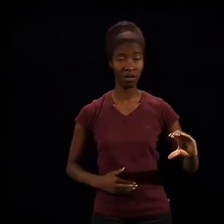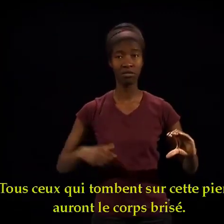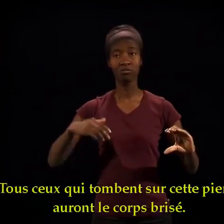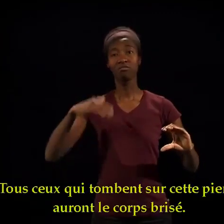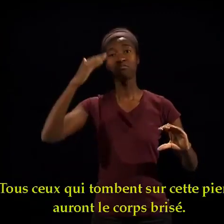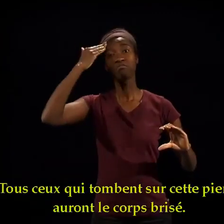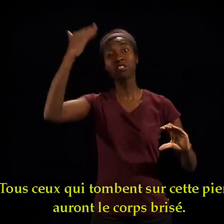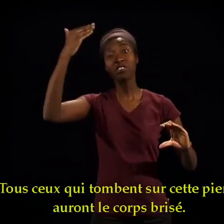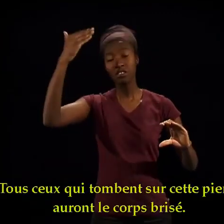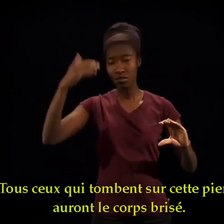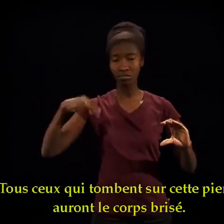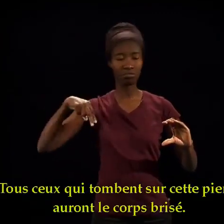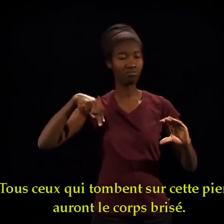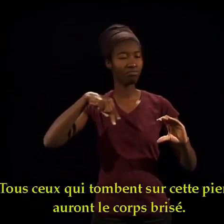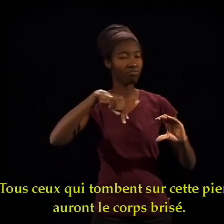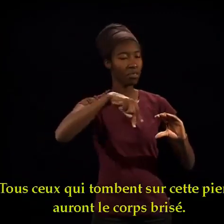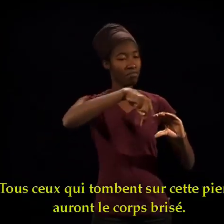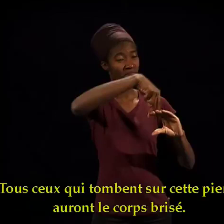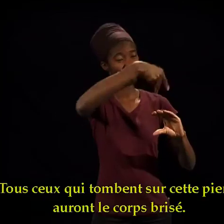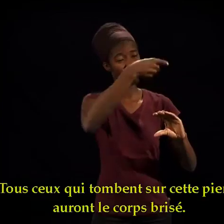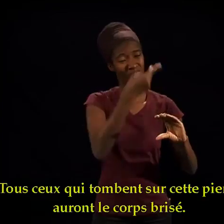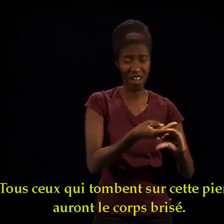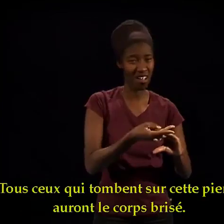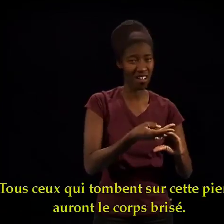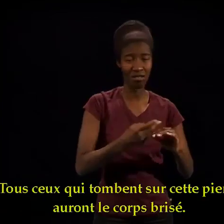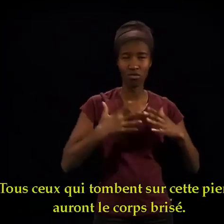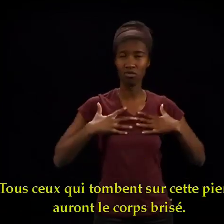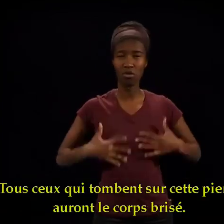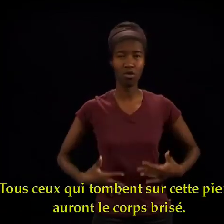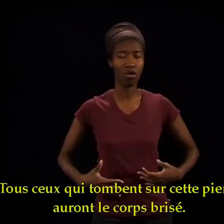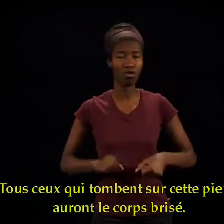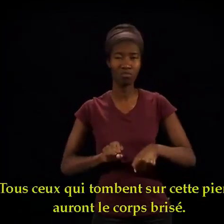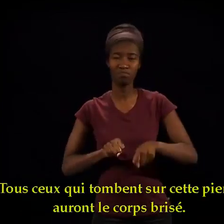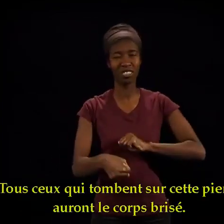Tous ceux qui tombent sur cette pierre auront le corps brisé.